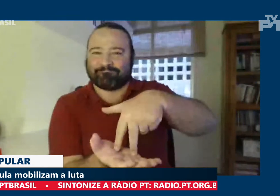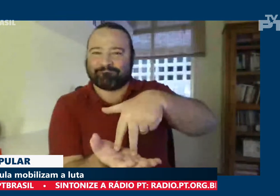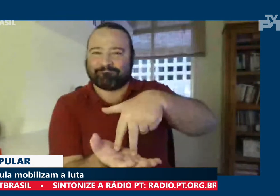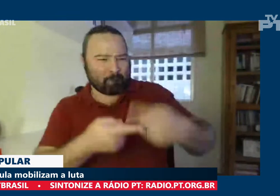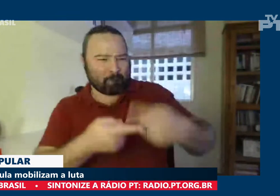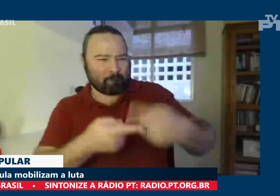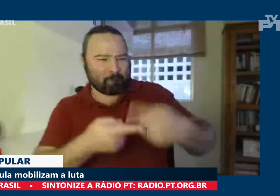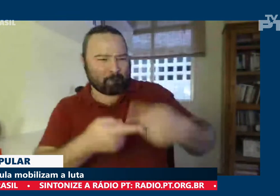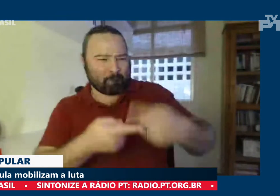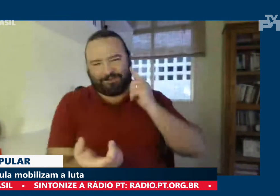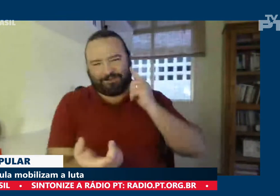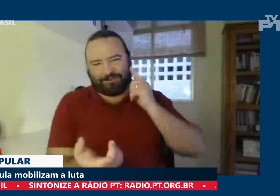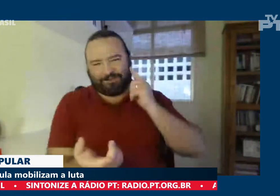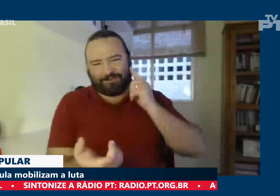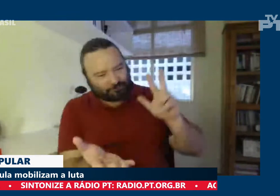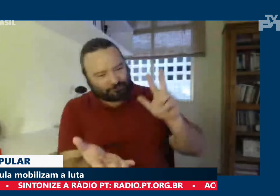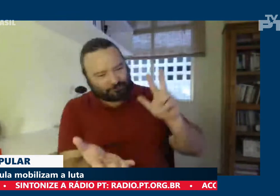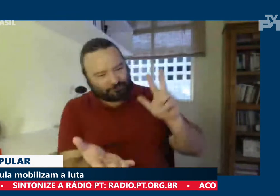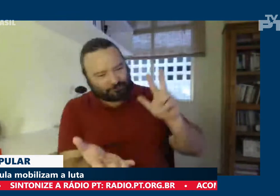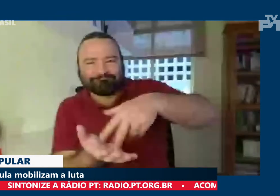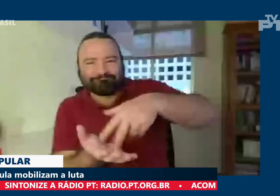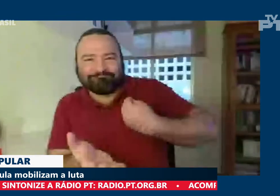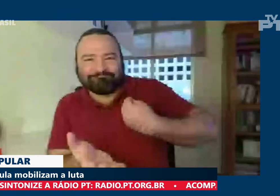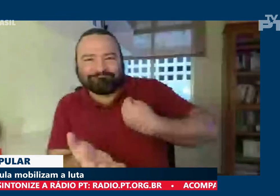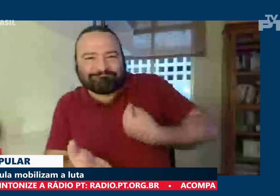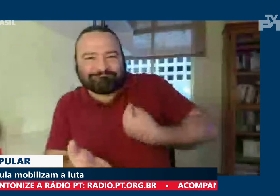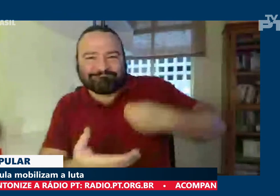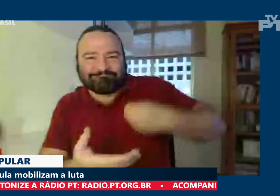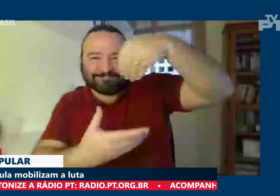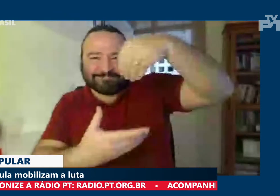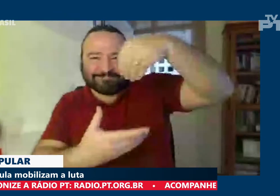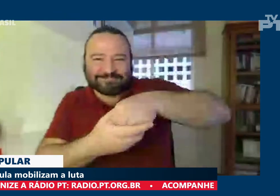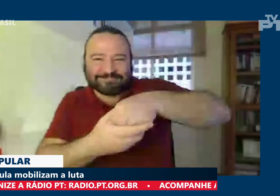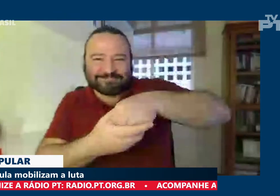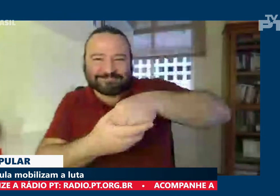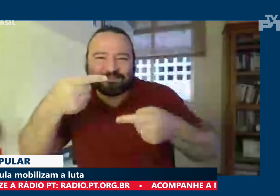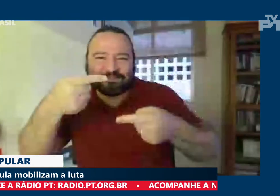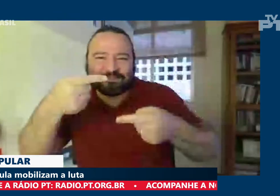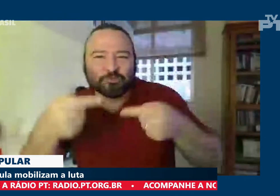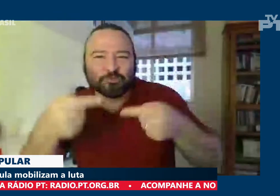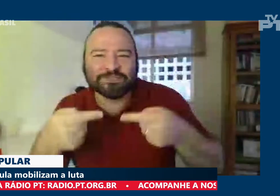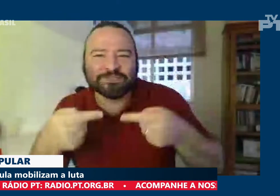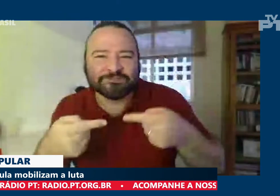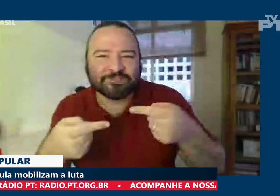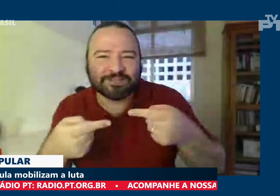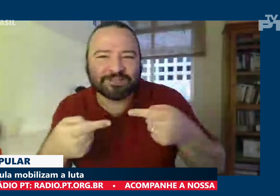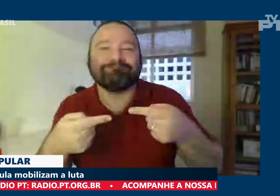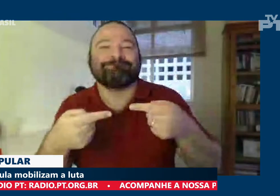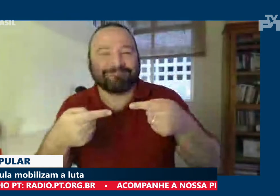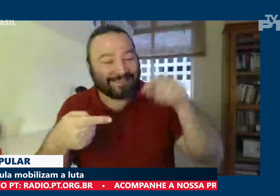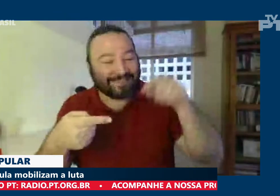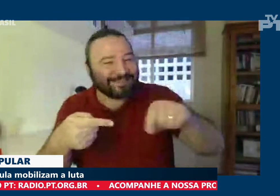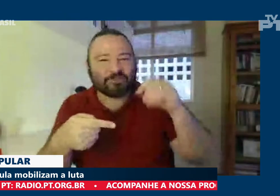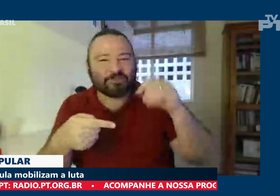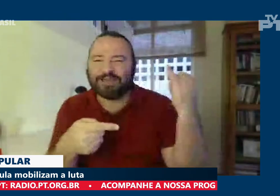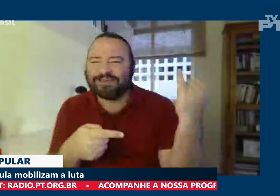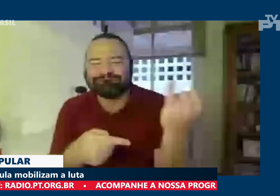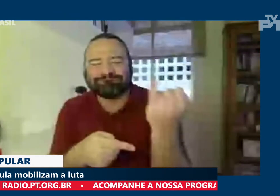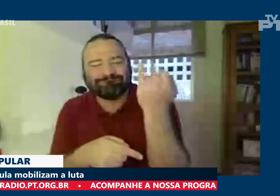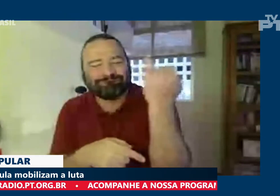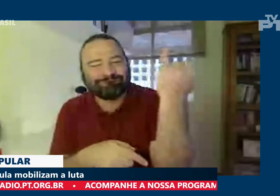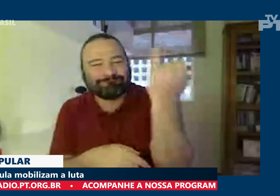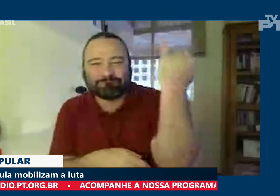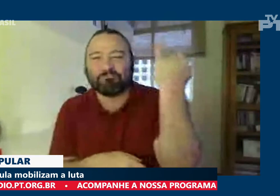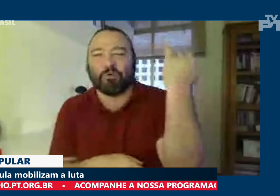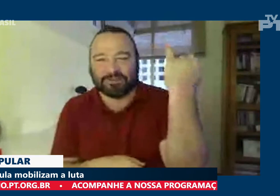surdos com representatividade política, surdos que atuantes dentro do cenário